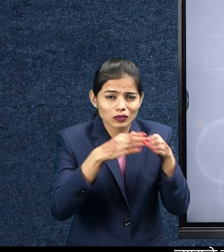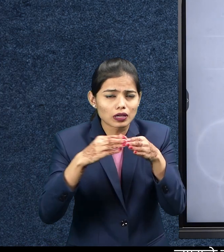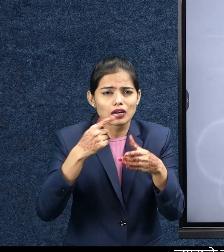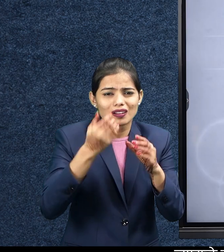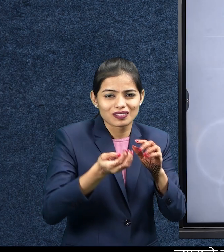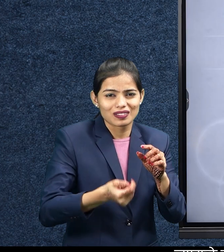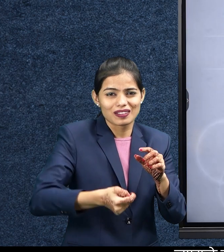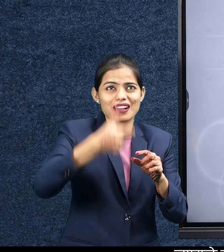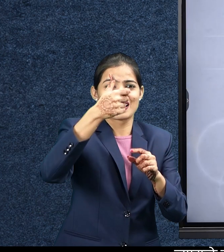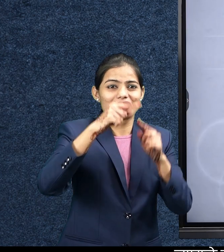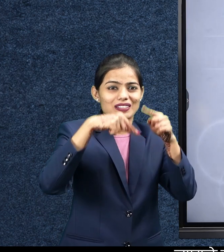सर्वसमावेशक घटना आहेत.